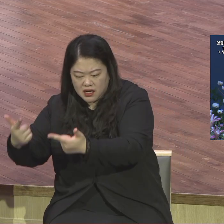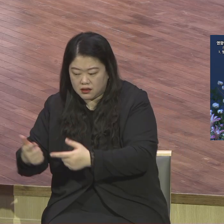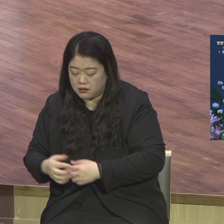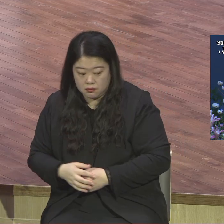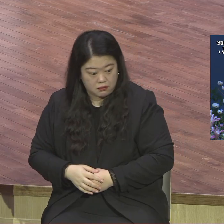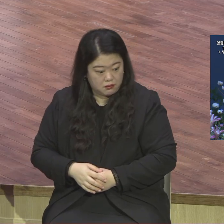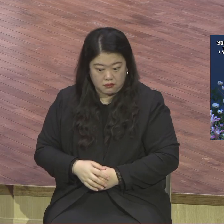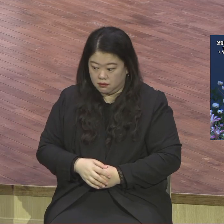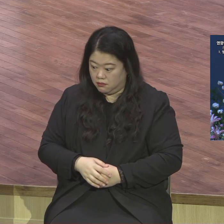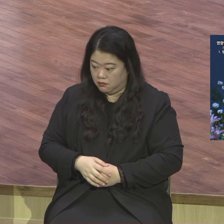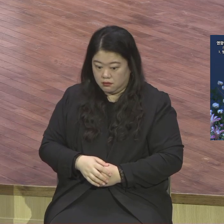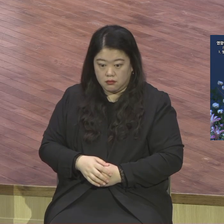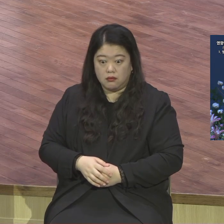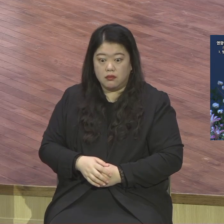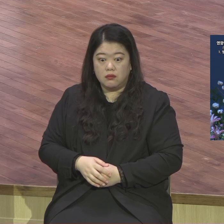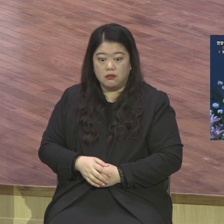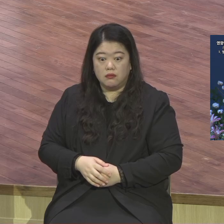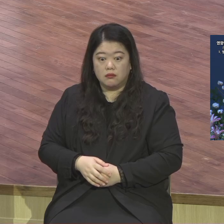입히자.